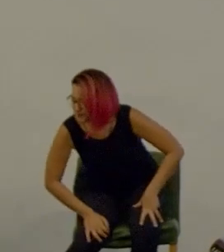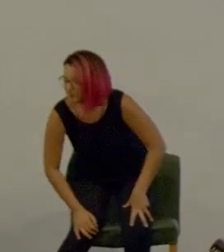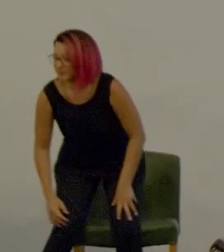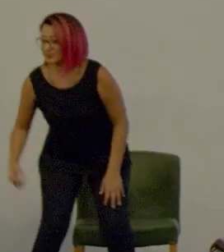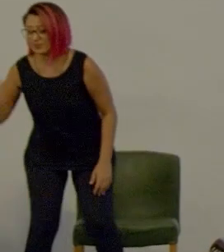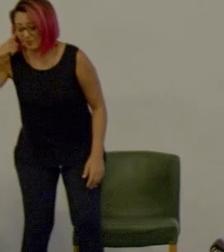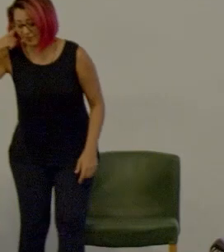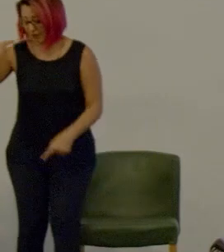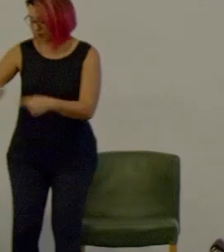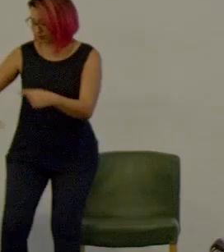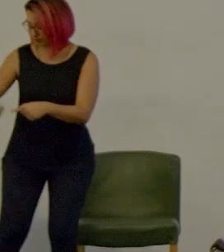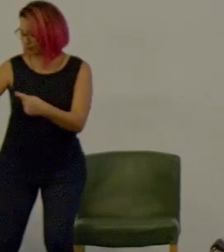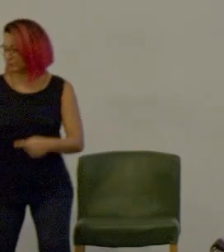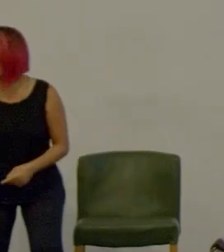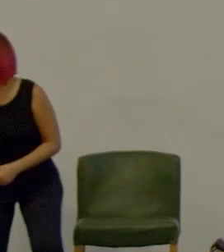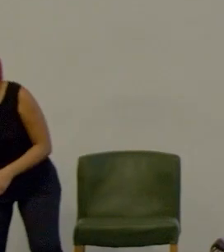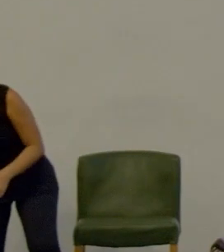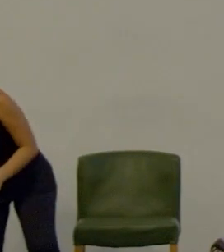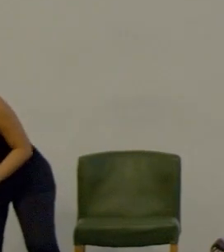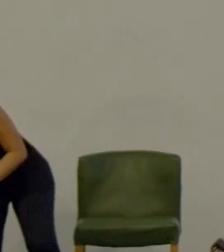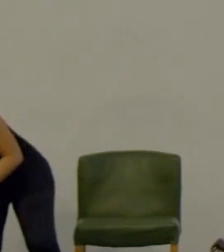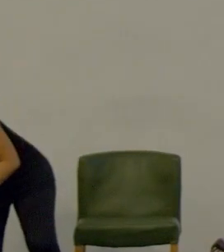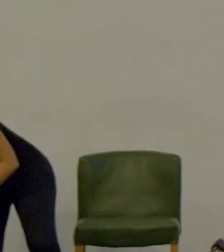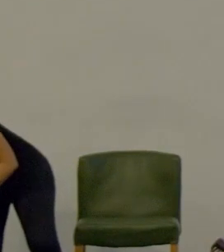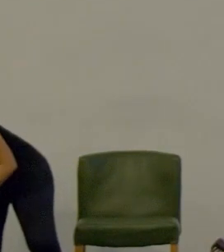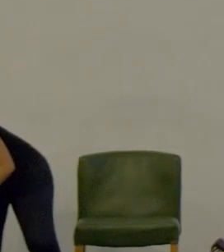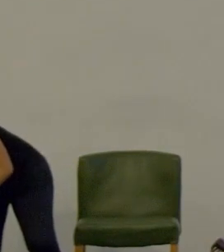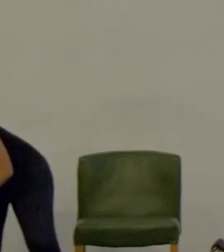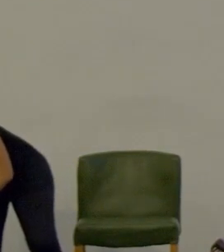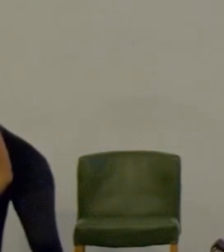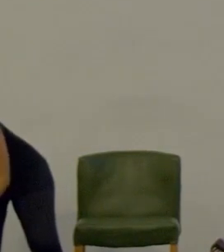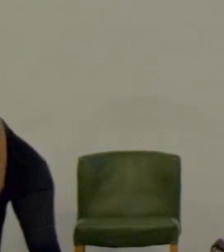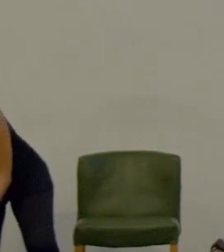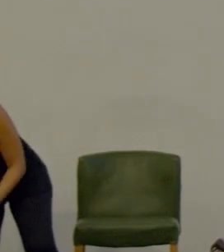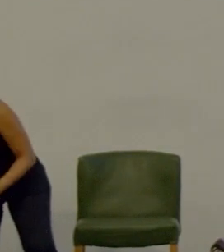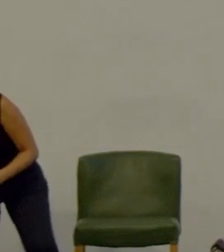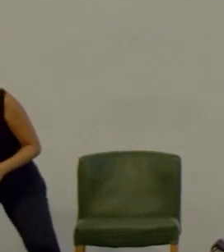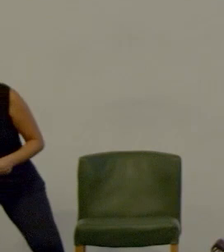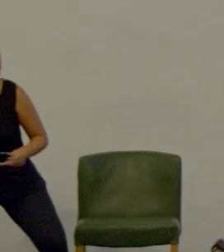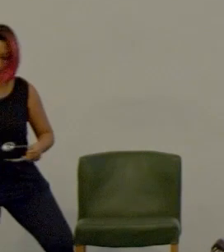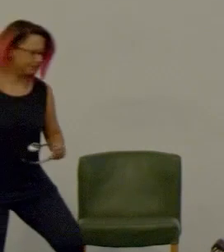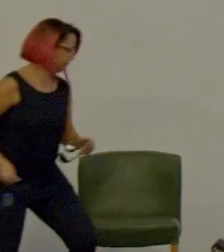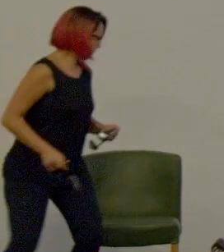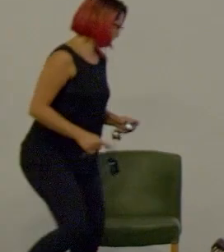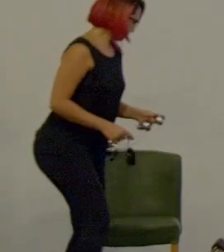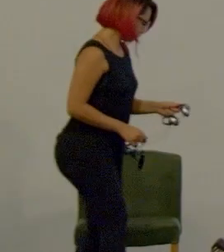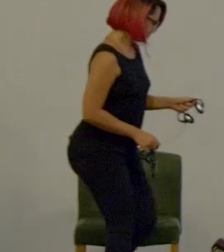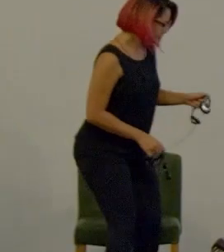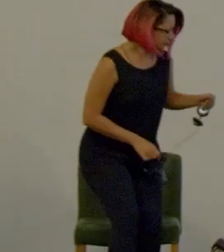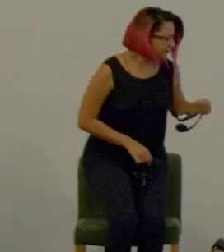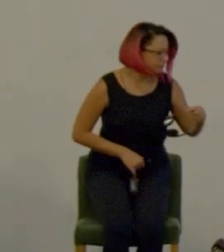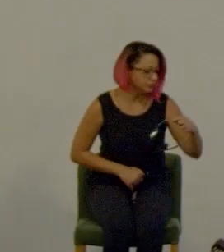des images que tu produis, qui sont beaucoup plus que des images, bien sûr, qui sont le résultat d'années de recherche. Mais pour moi, c'est la puissance des